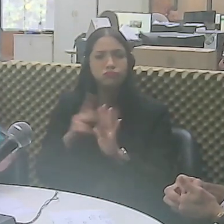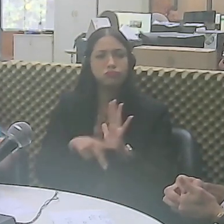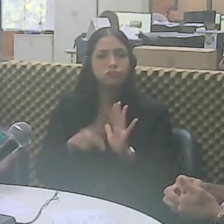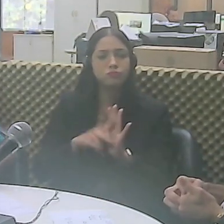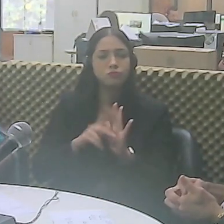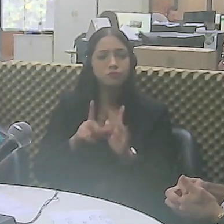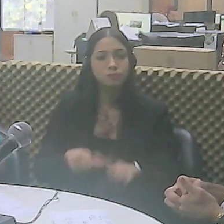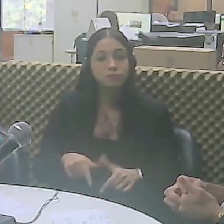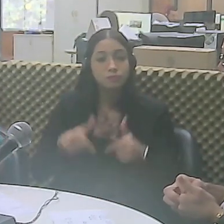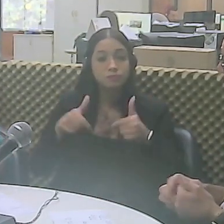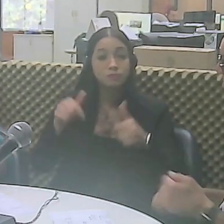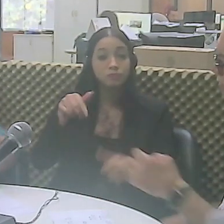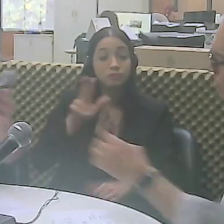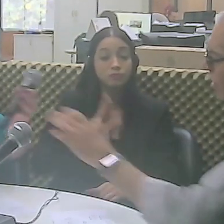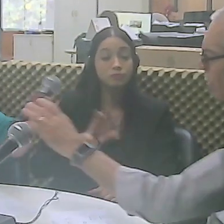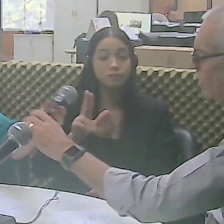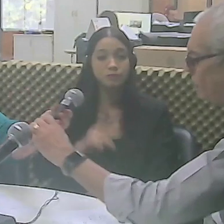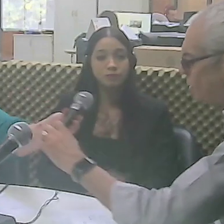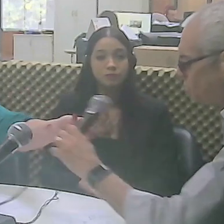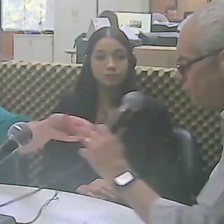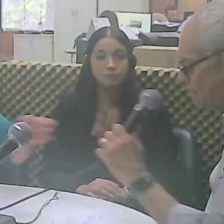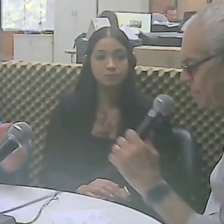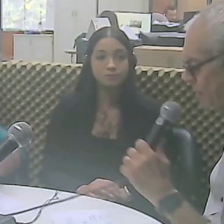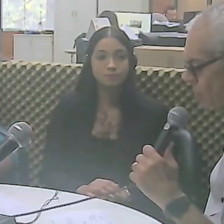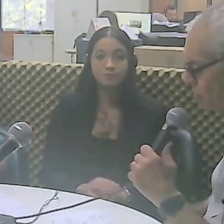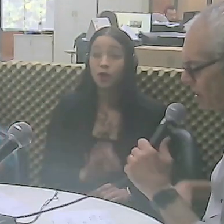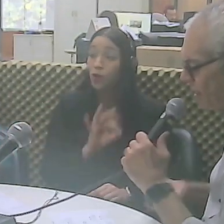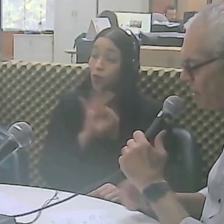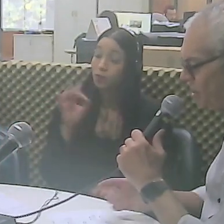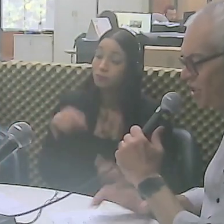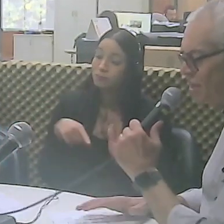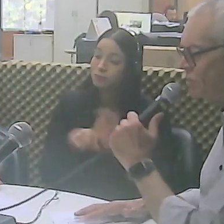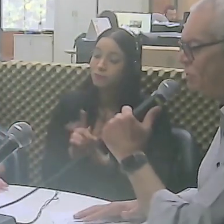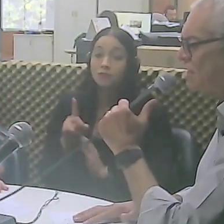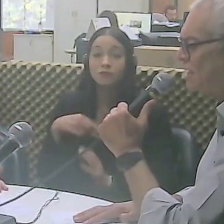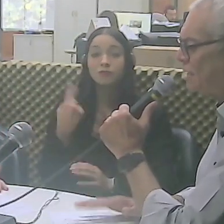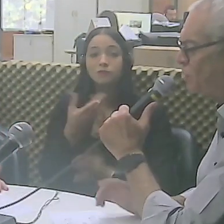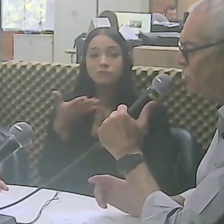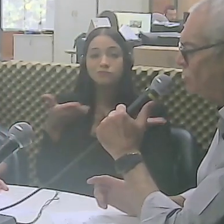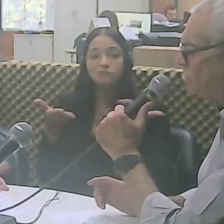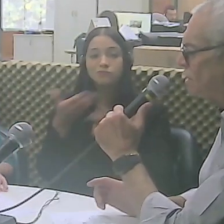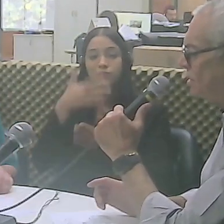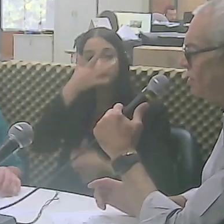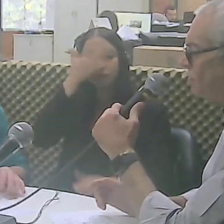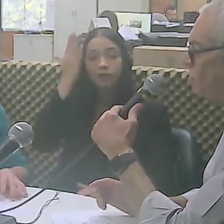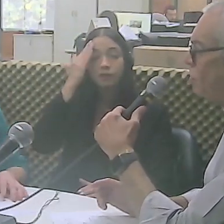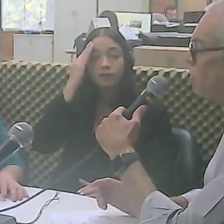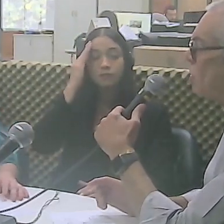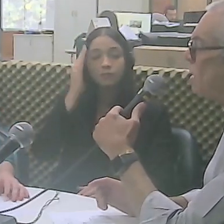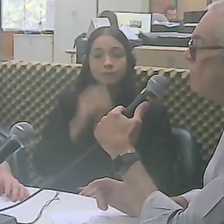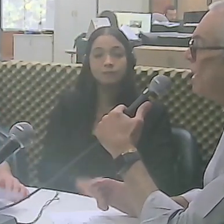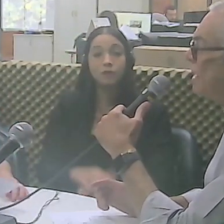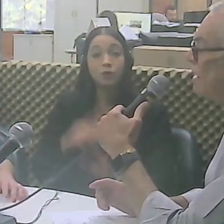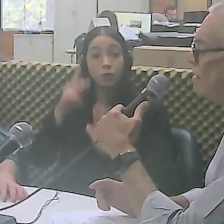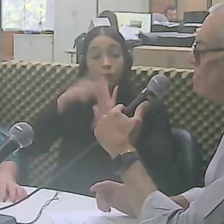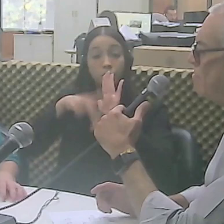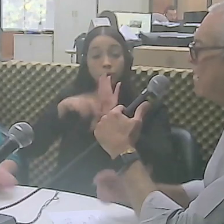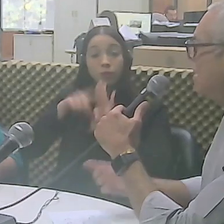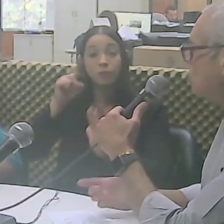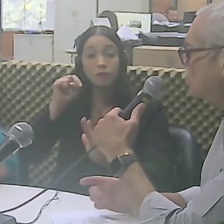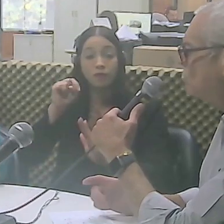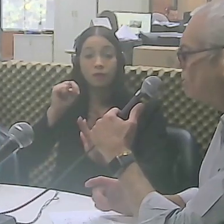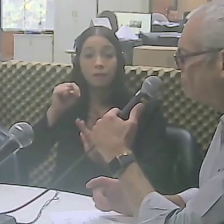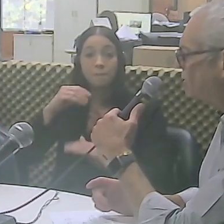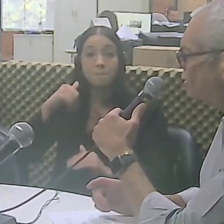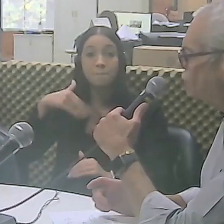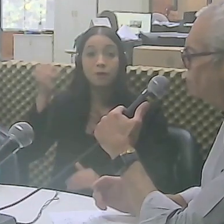ser executado aqui em Uberlândia? Ótimo essa pergunta, até para a gente sintonizar as pessoas, assim, o programa ele é